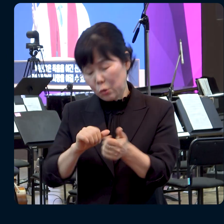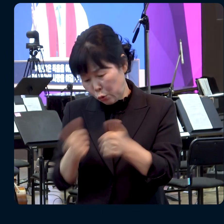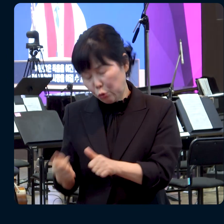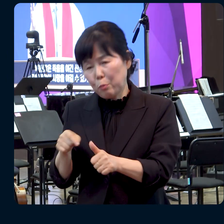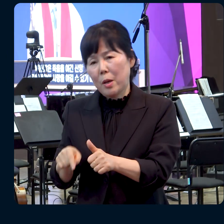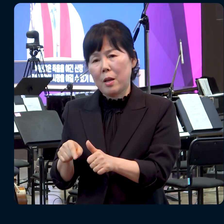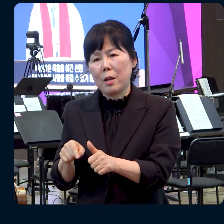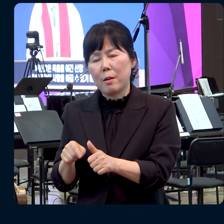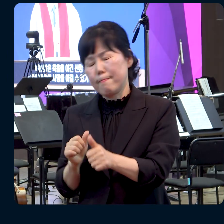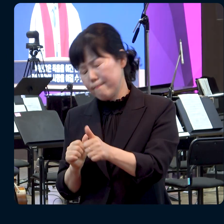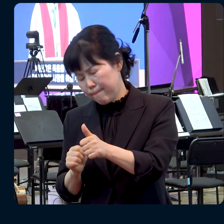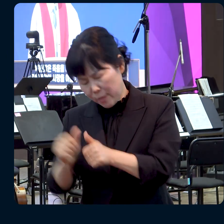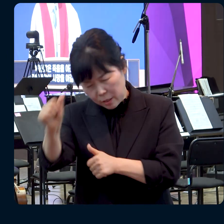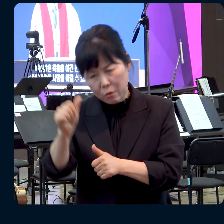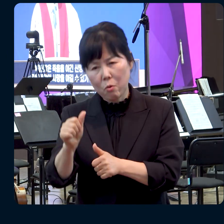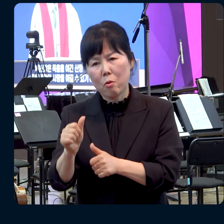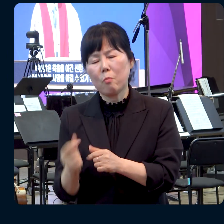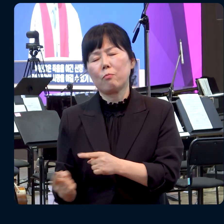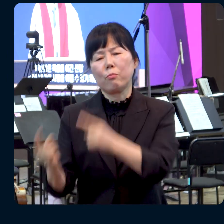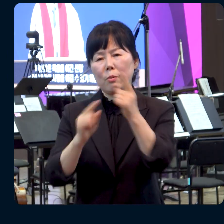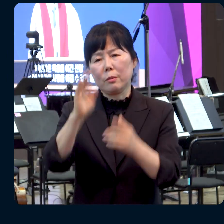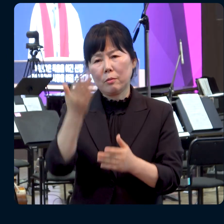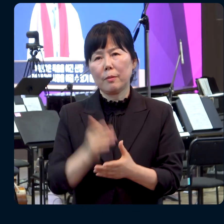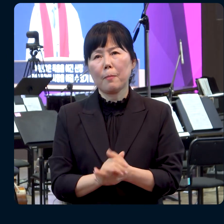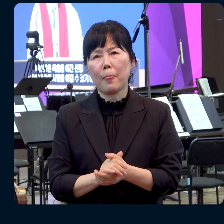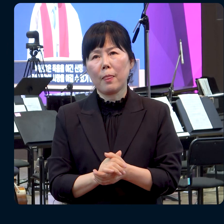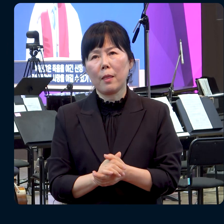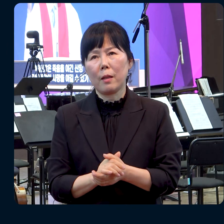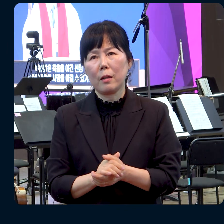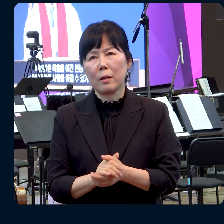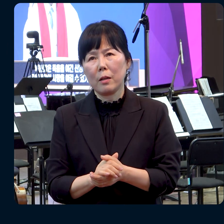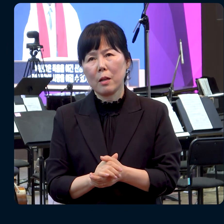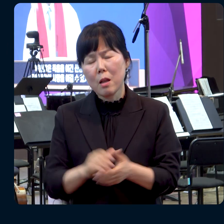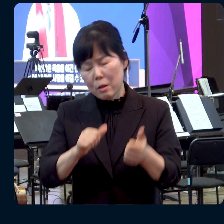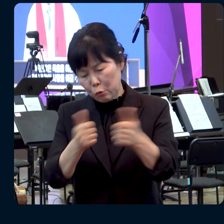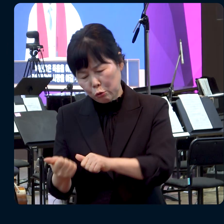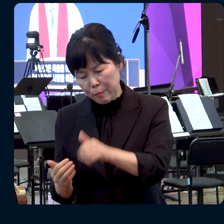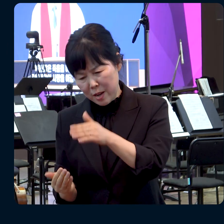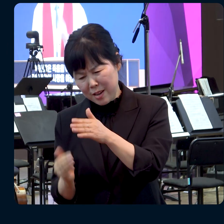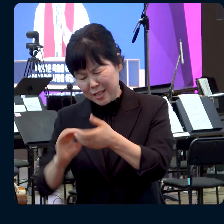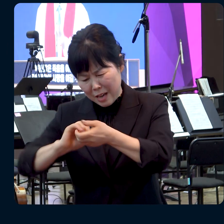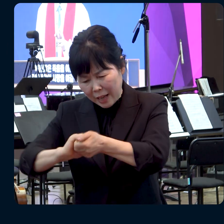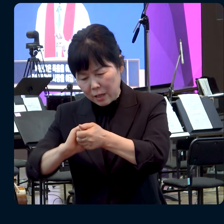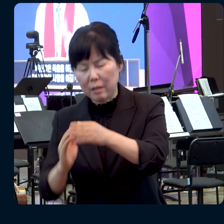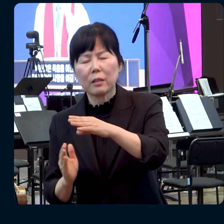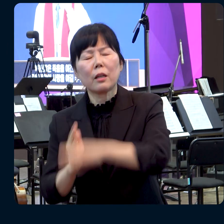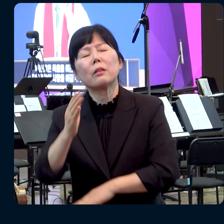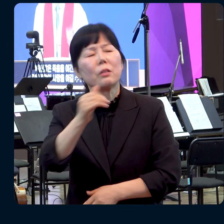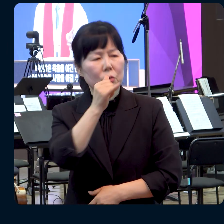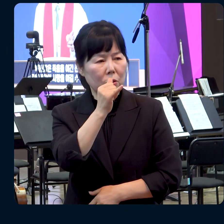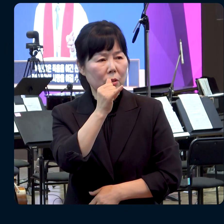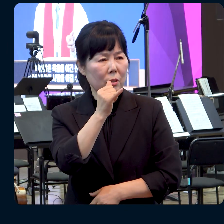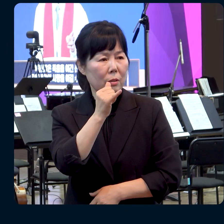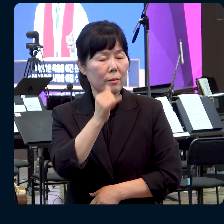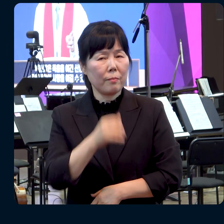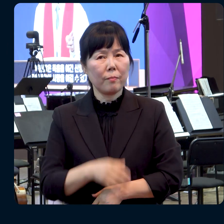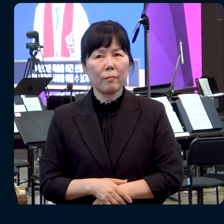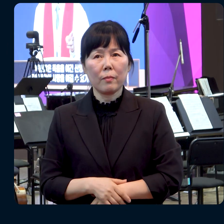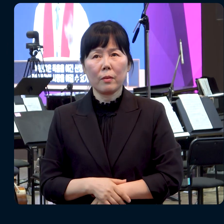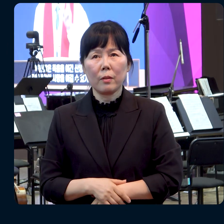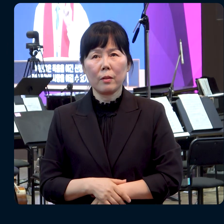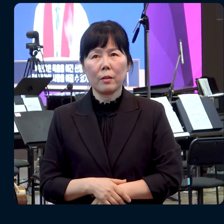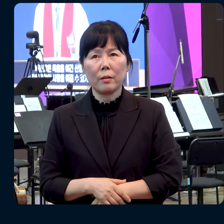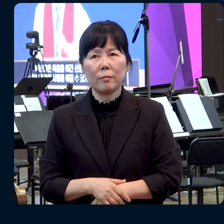있거든요. 순전한 믿음만이 사망의 한계를 깨트릴 수가 있으니까. 여러분, 믿음의 불순물이